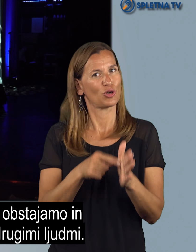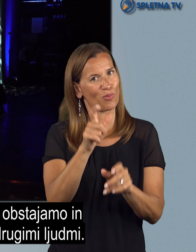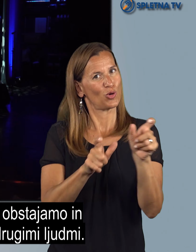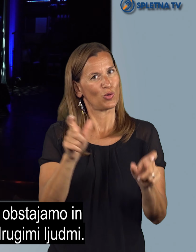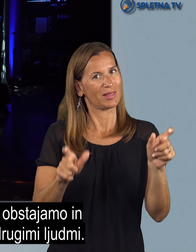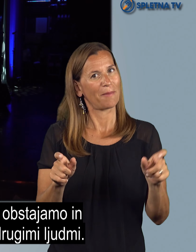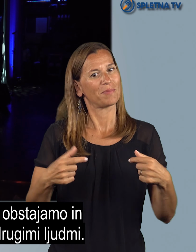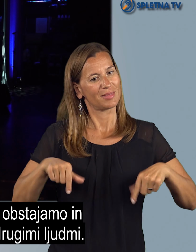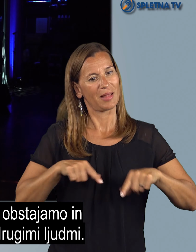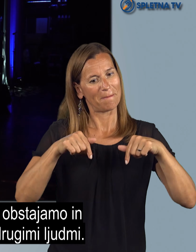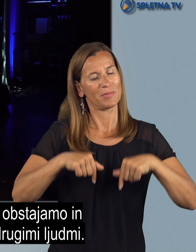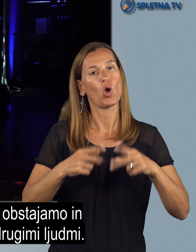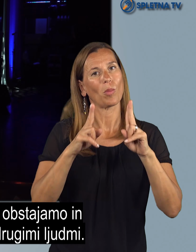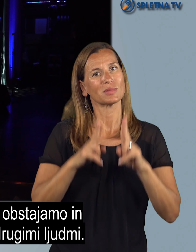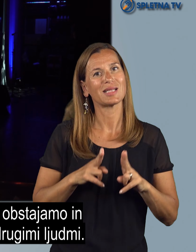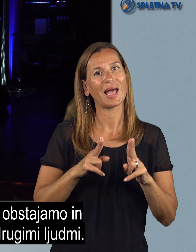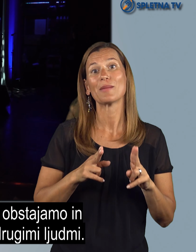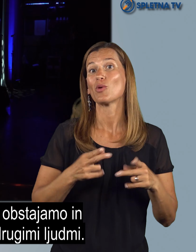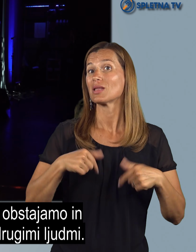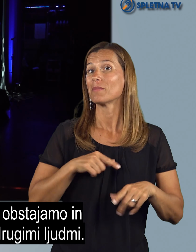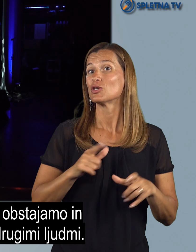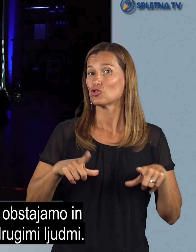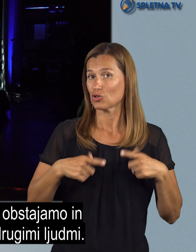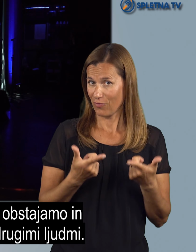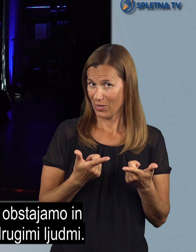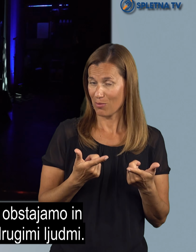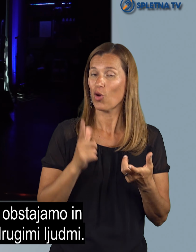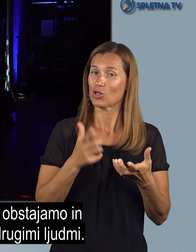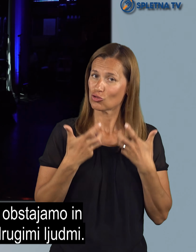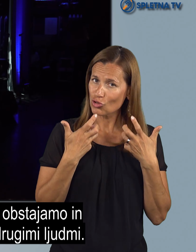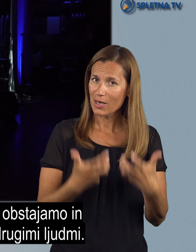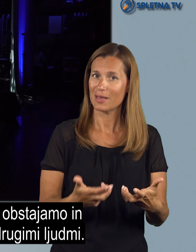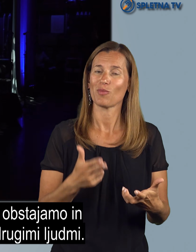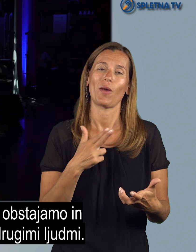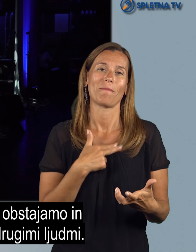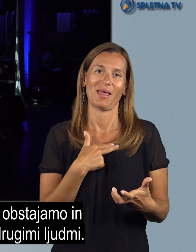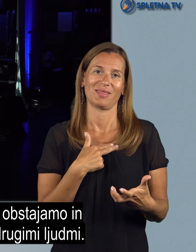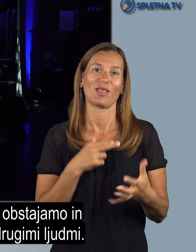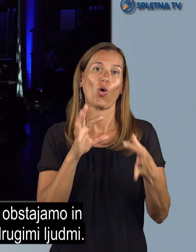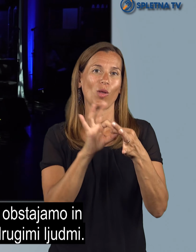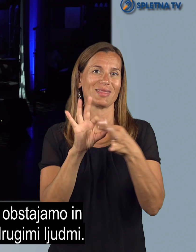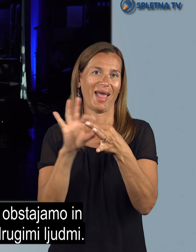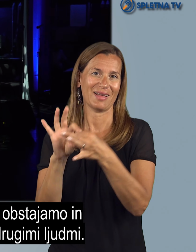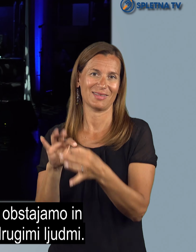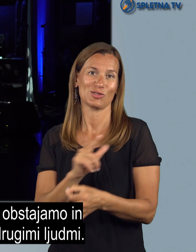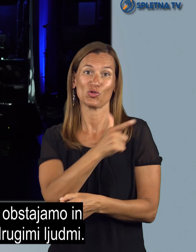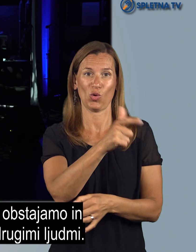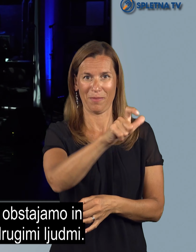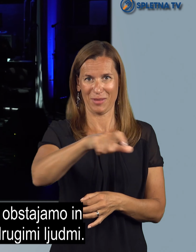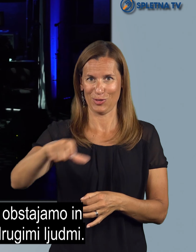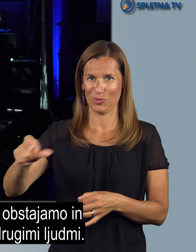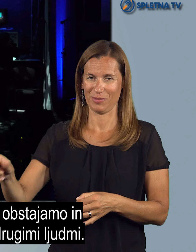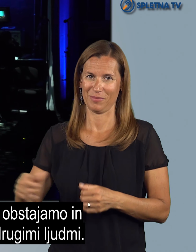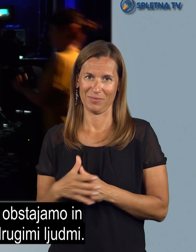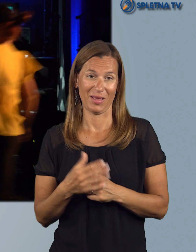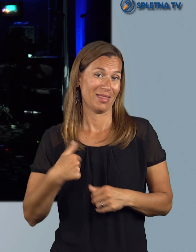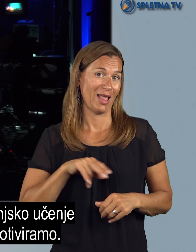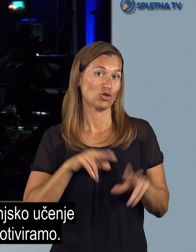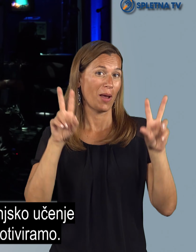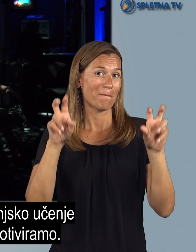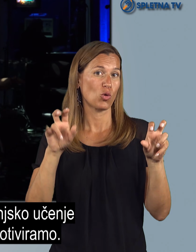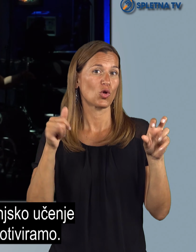pokazati ljudem, da obstajamo in da mi želimo imeti kontakt z ostalimi ljudmi. Tako da s tem